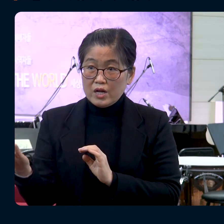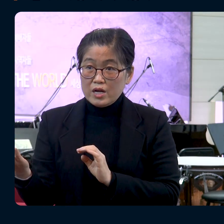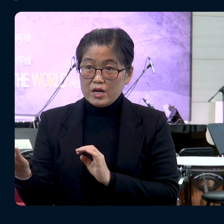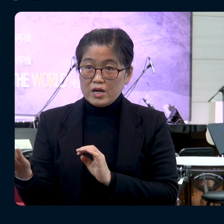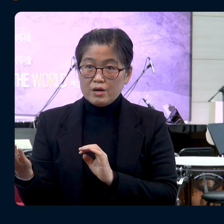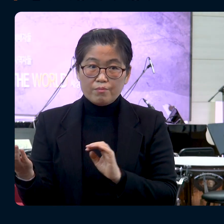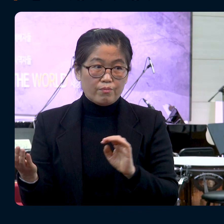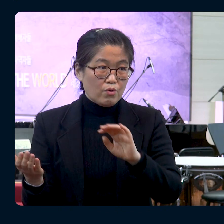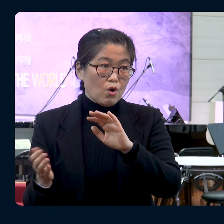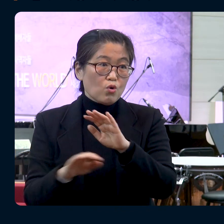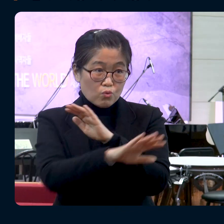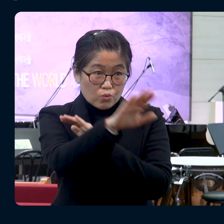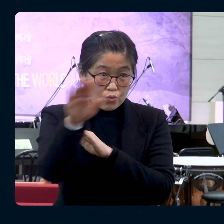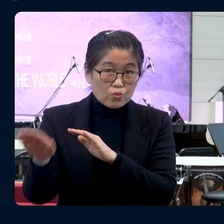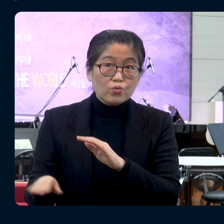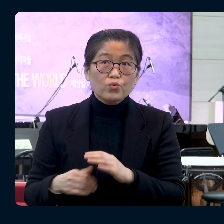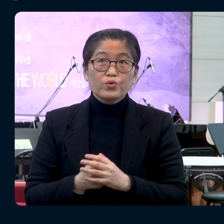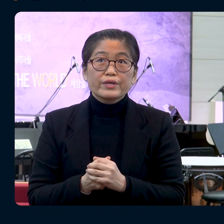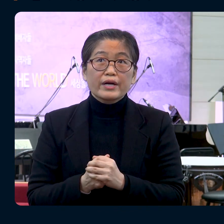여러분,